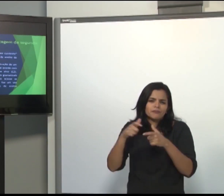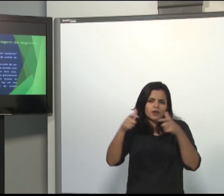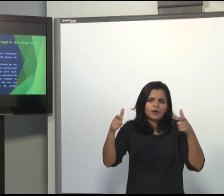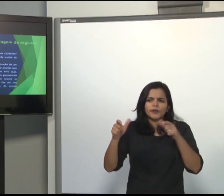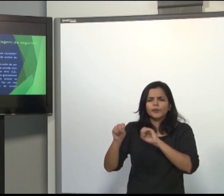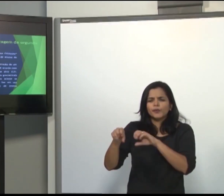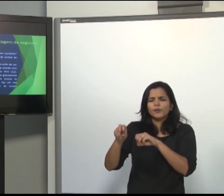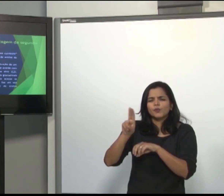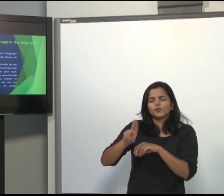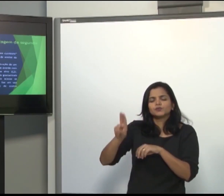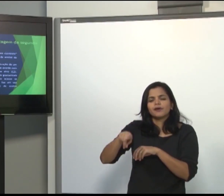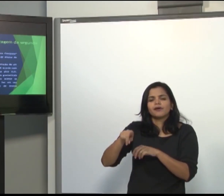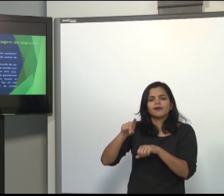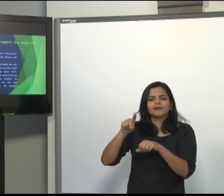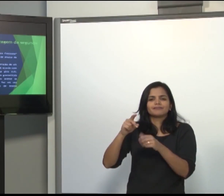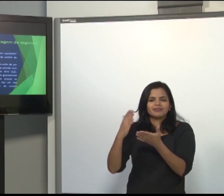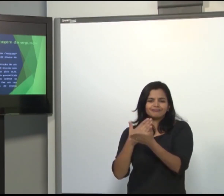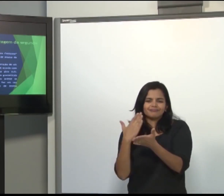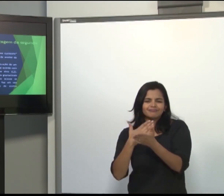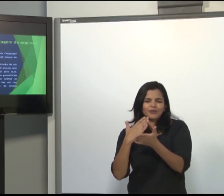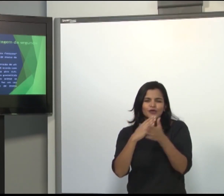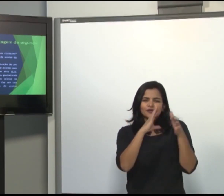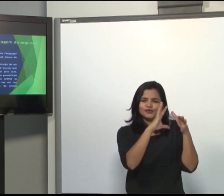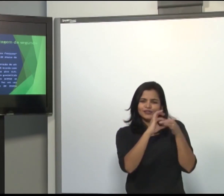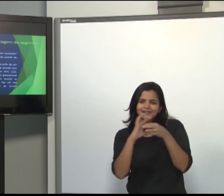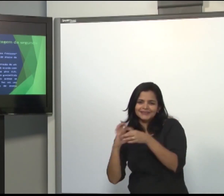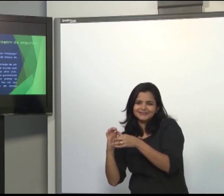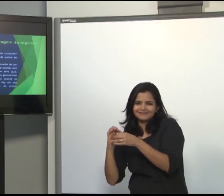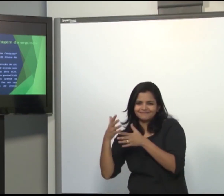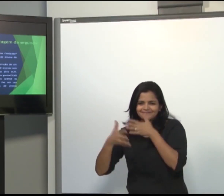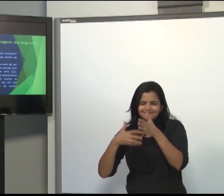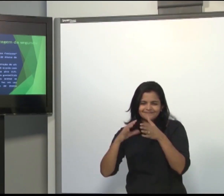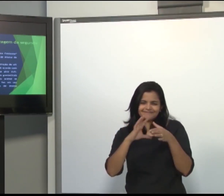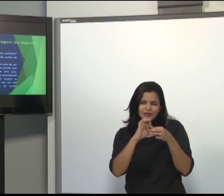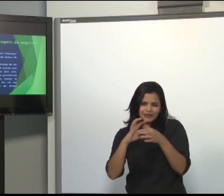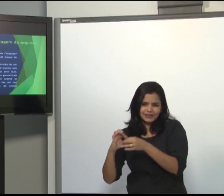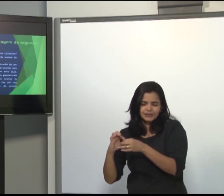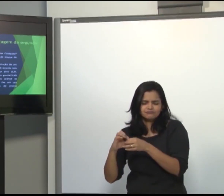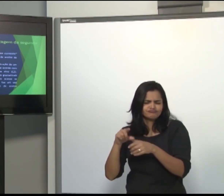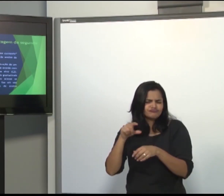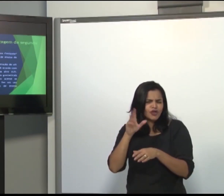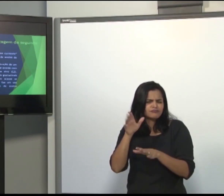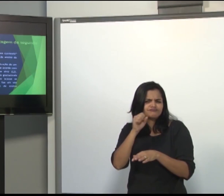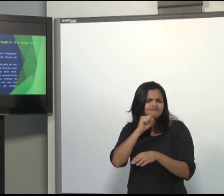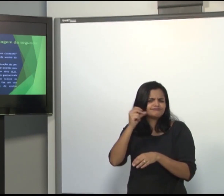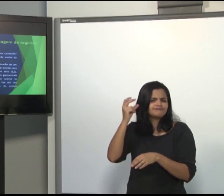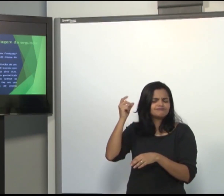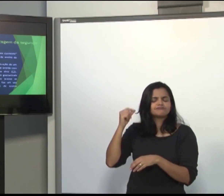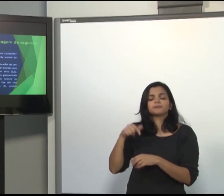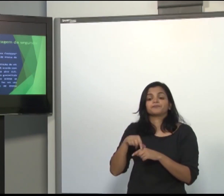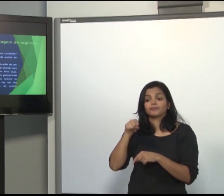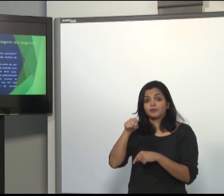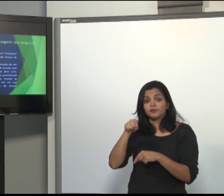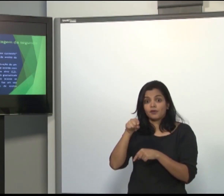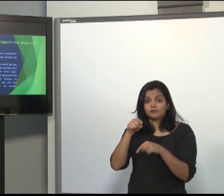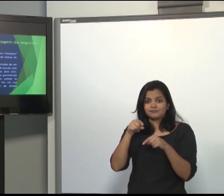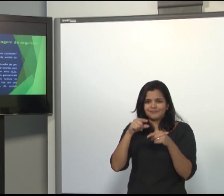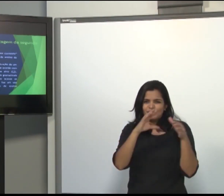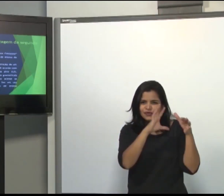onde ele fala sobre o ensino. Lembra do Libras em Contexto utilizado há algum tempo?